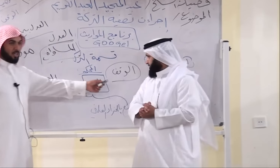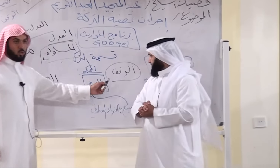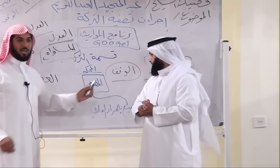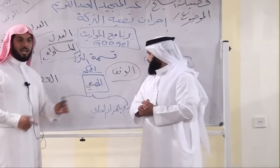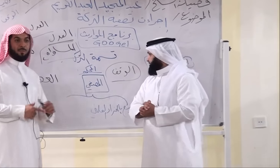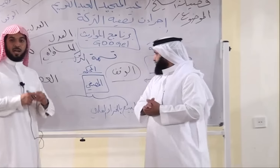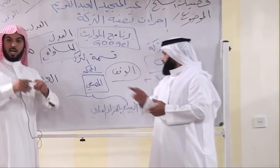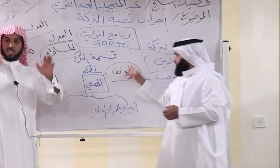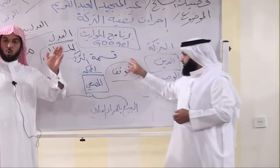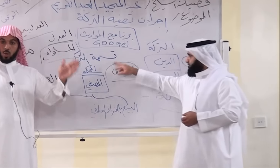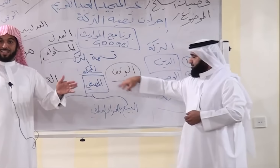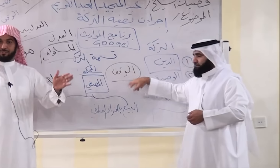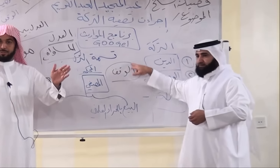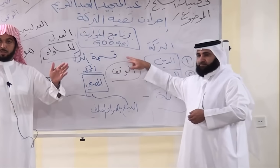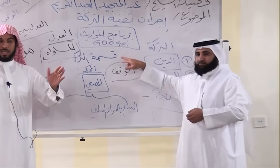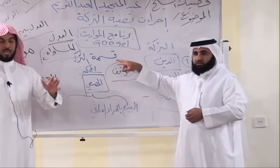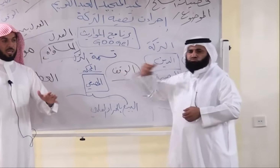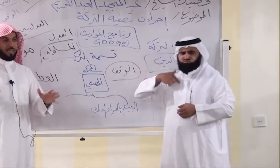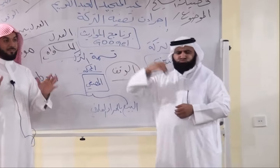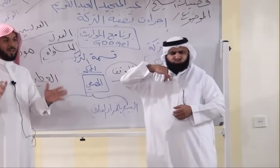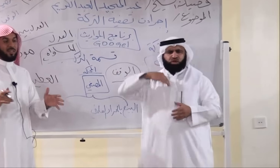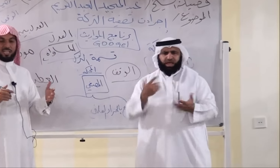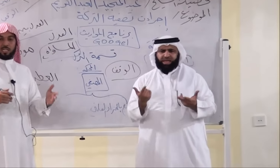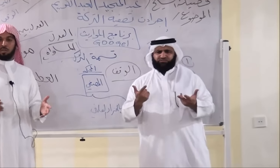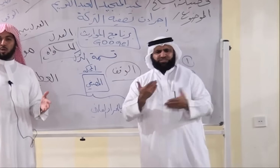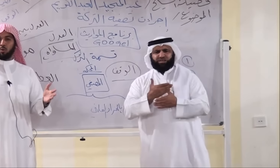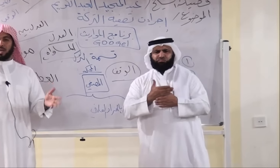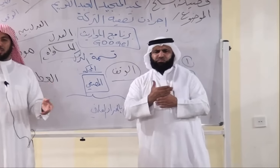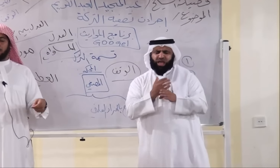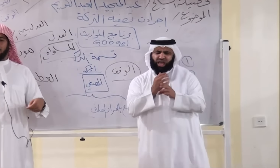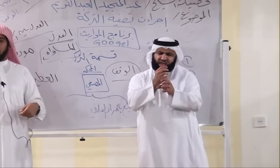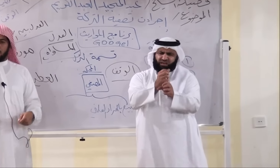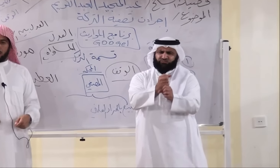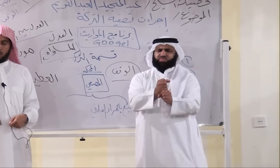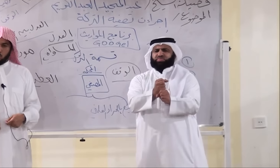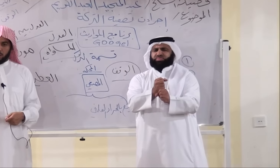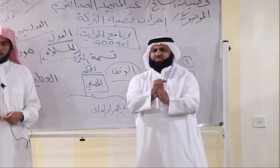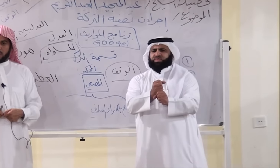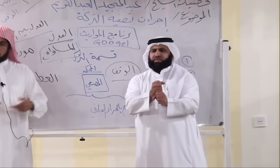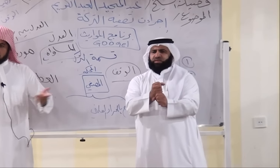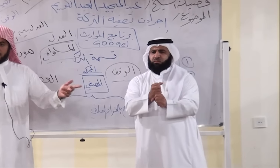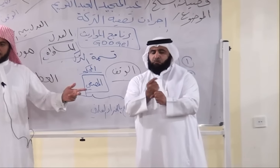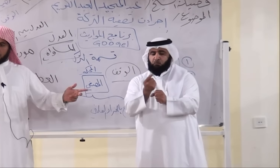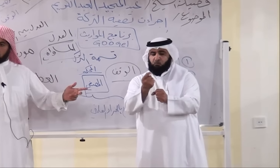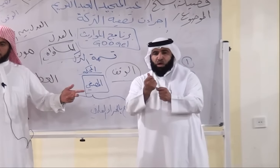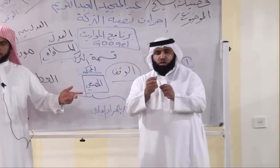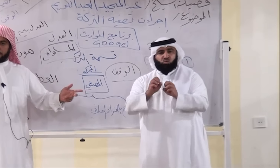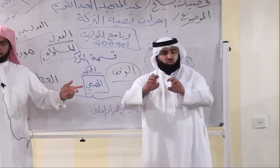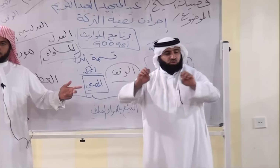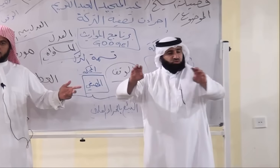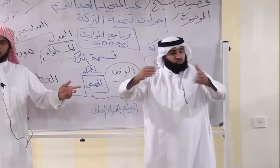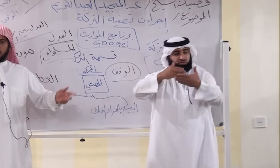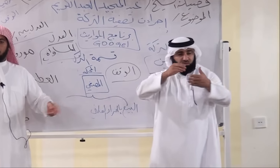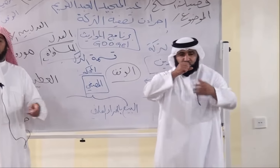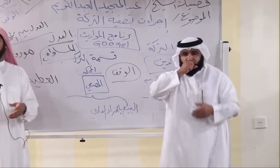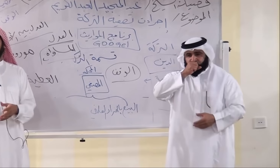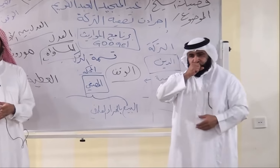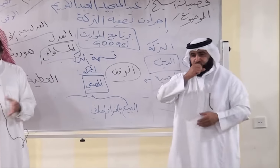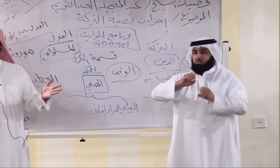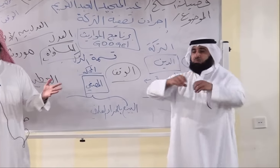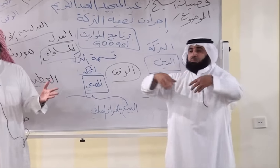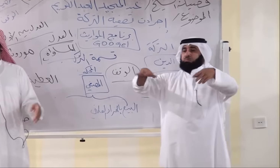الوقف هذا يقول أنا أبغى أسوي وقف حفاظا على الورثة. أوقات بعض الأموال إذا وزعت على الورثة